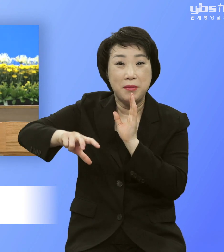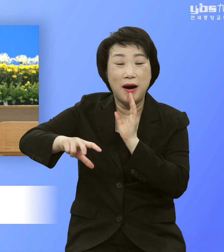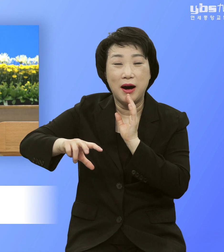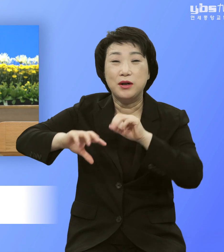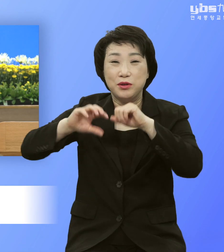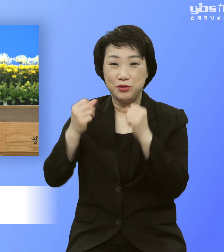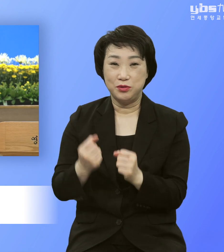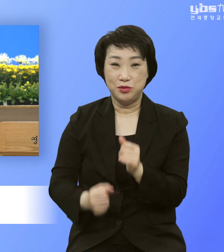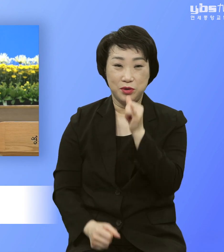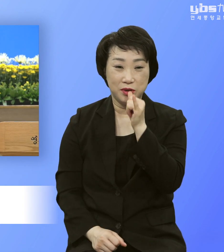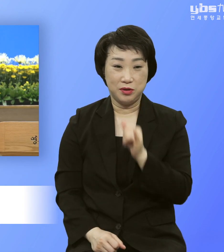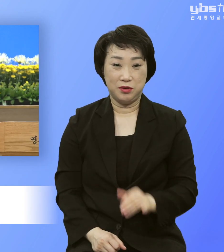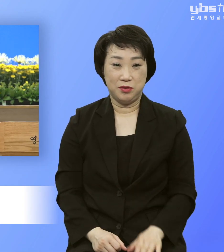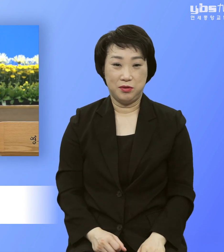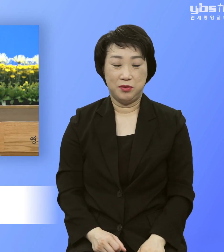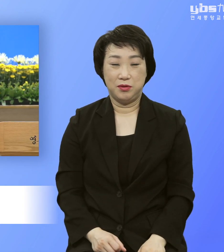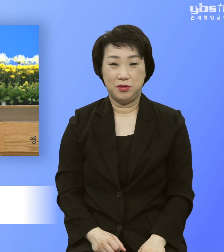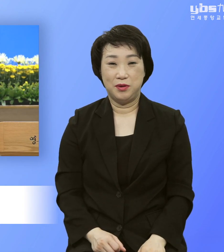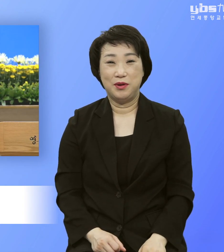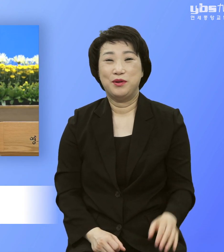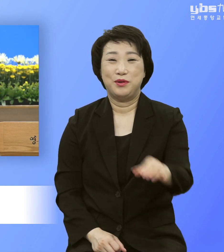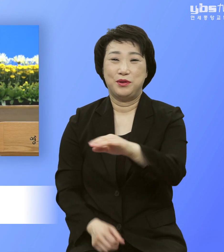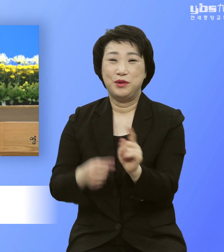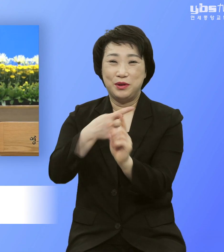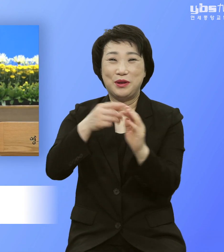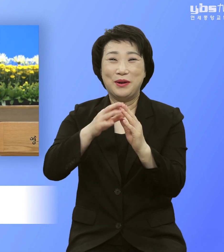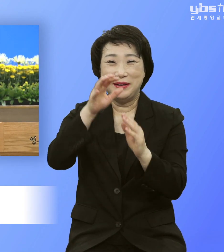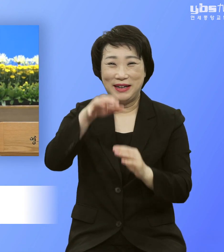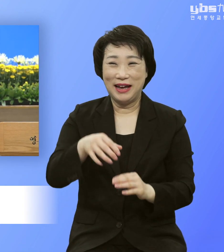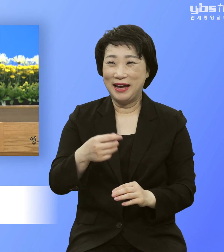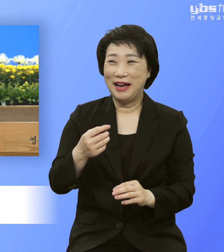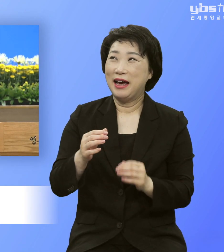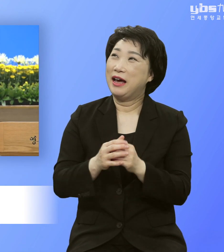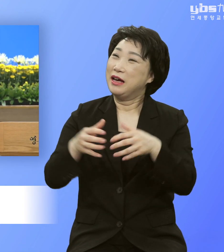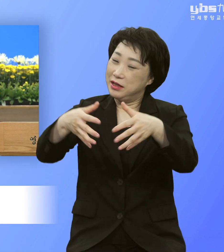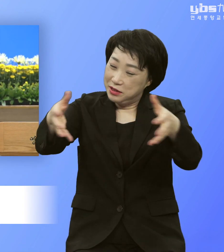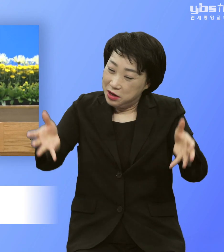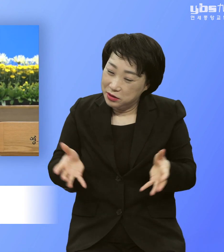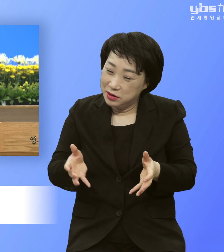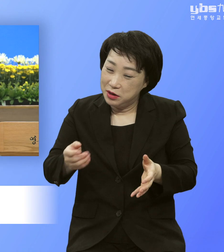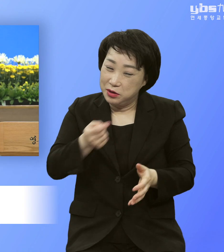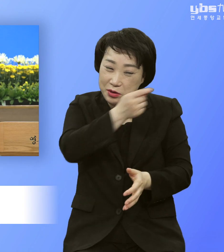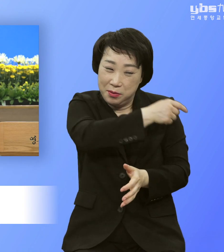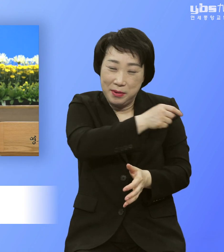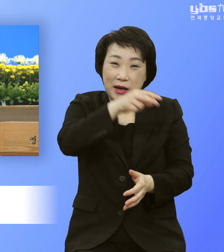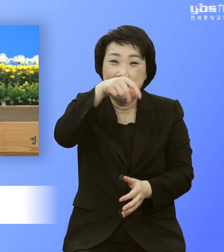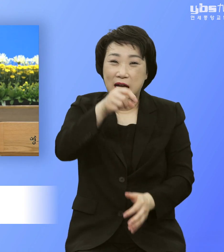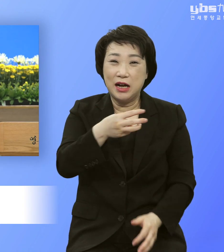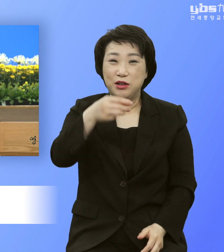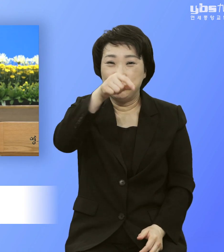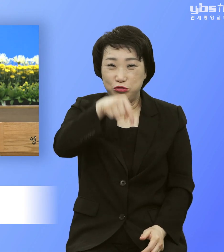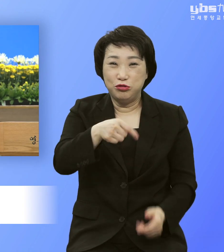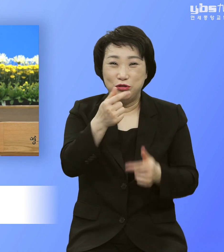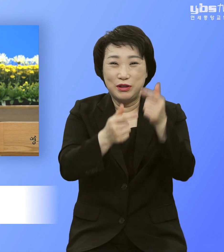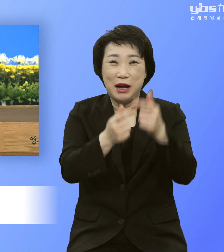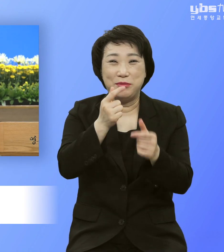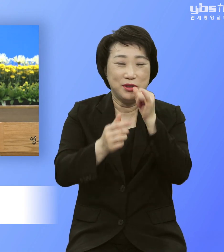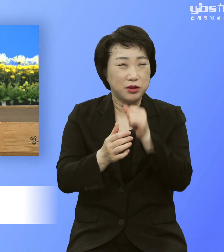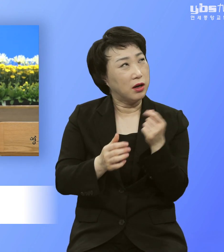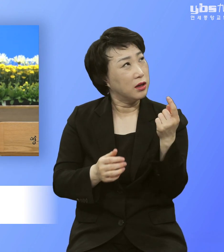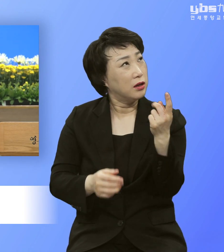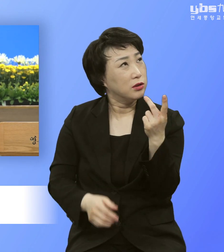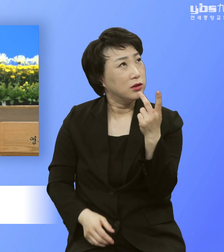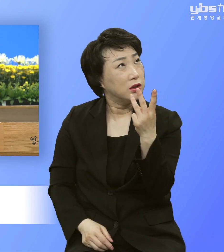순종. 예. 우리 교회 살구나무가 한 그루, 두 그루, 세 그루, 네